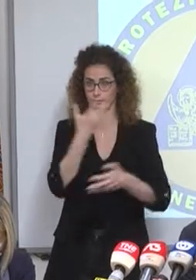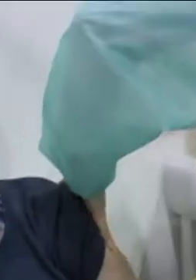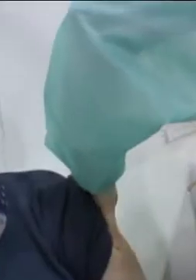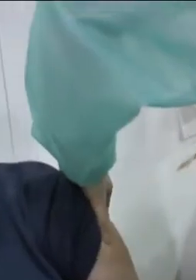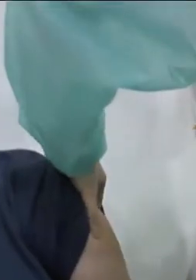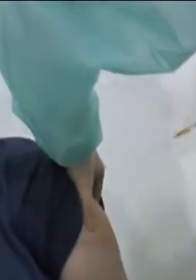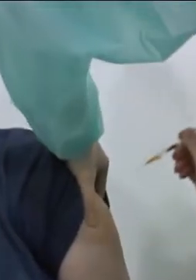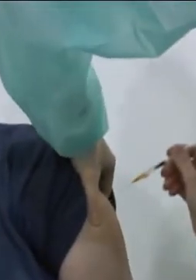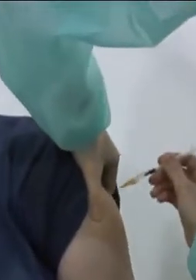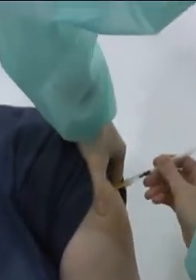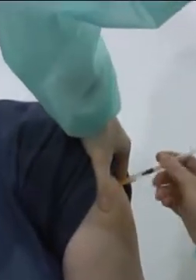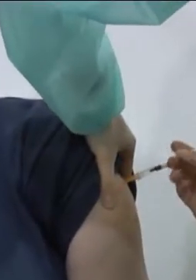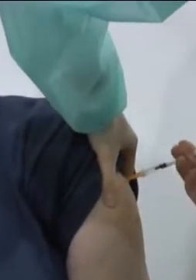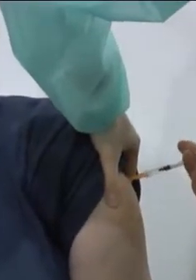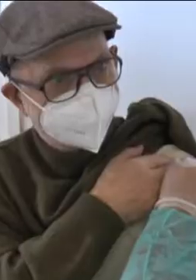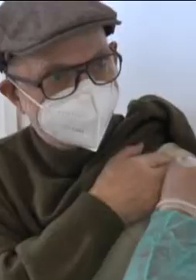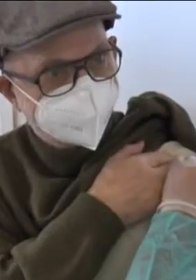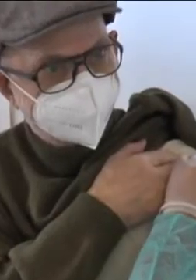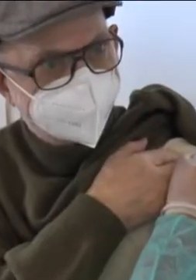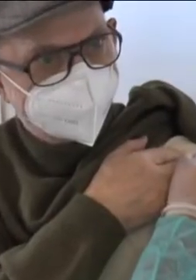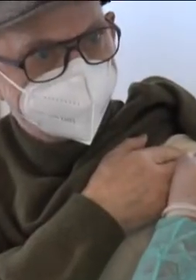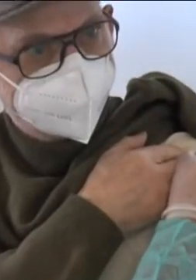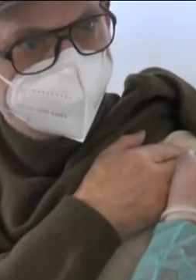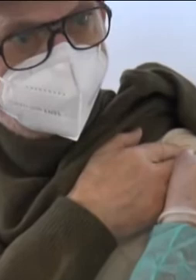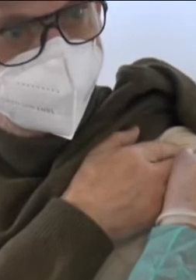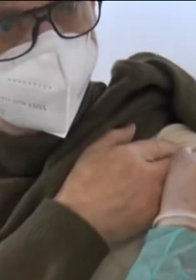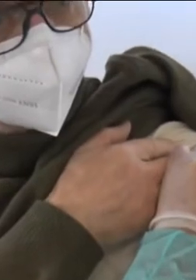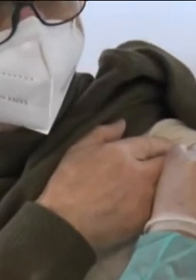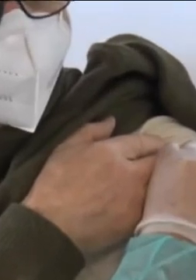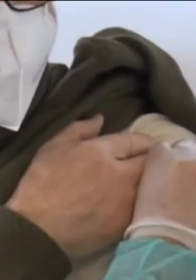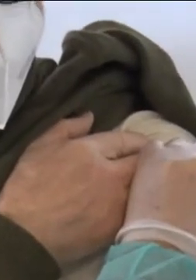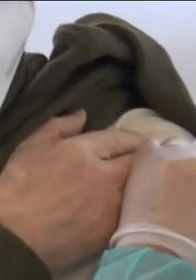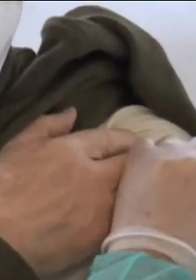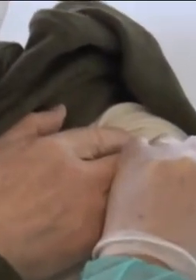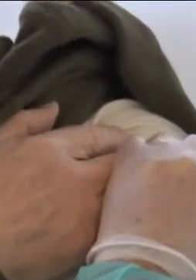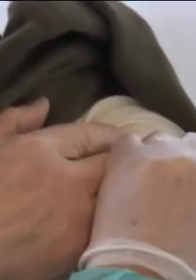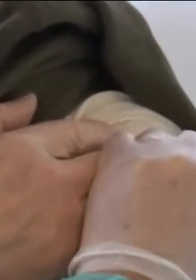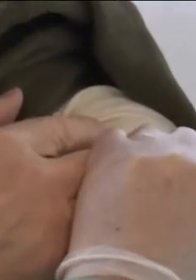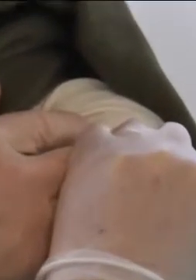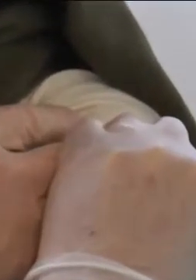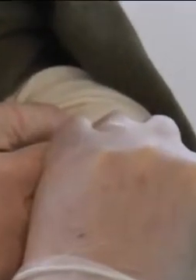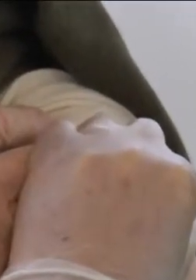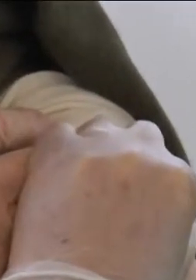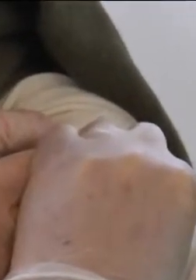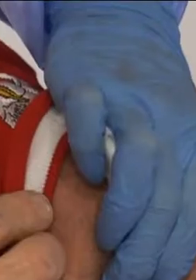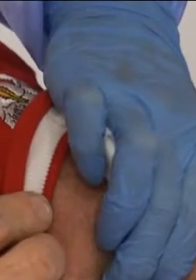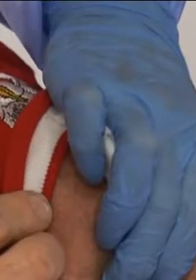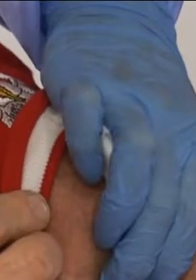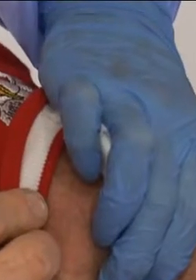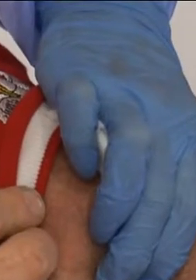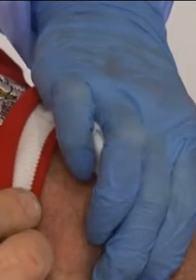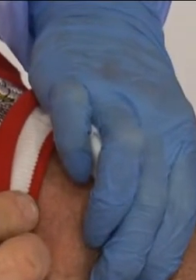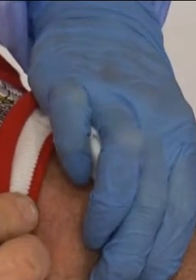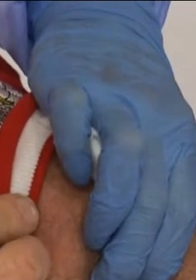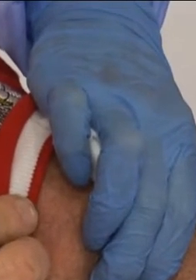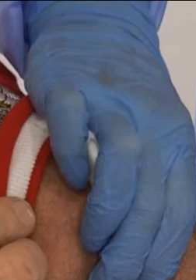l'obiettivo per l'immediato futuro importante nonostante qualche problema logistico e tecnico durante l'attivazione degli slot dedicate agli over 60